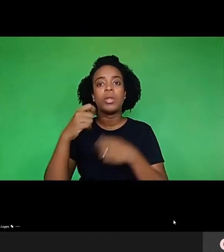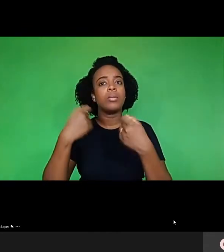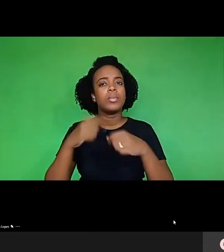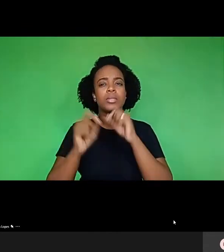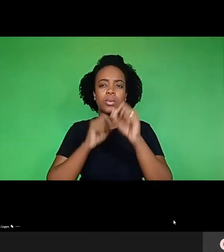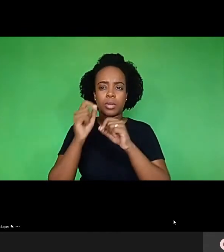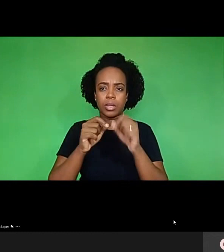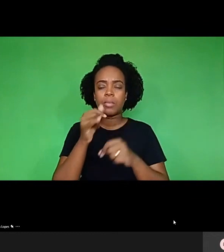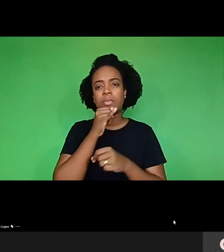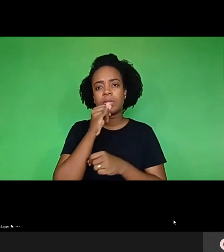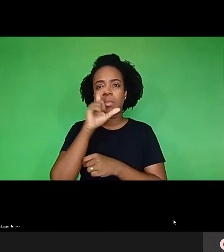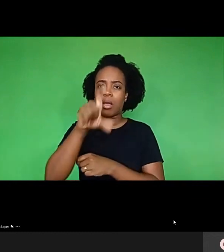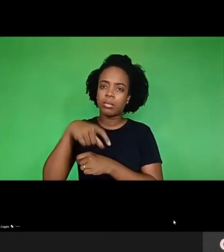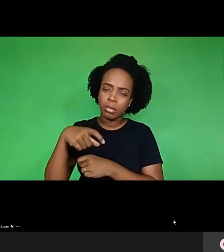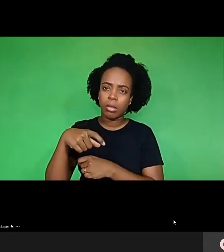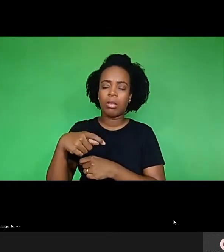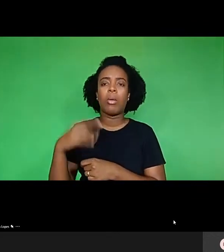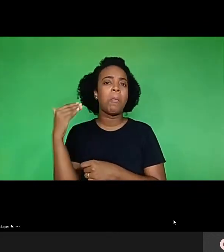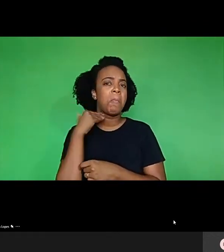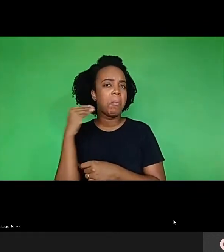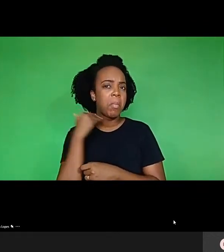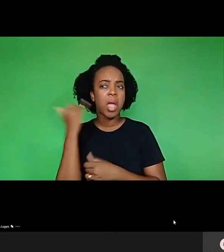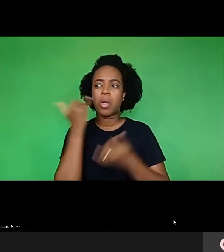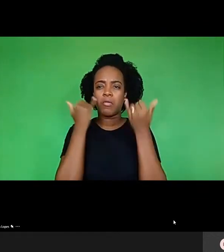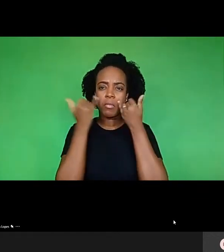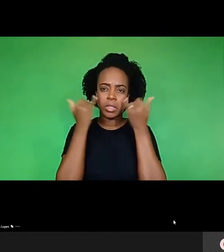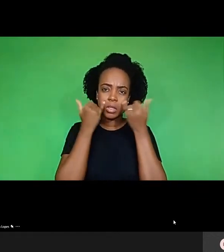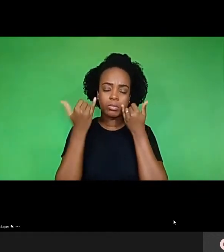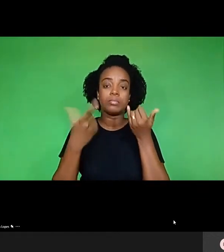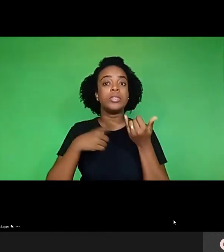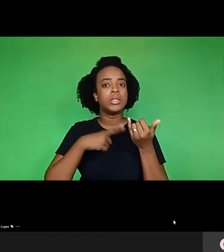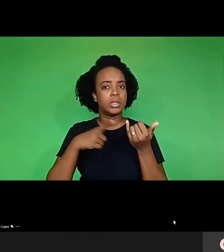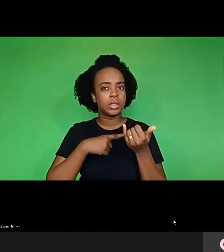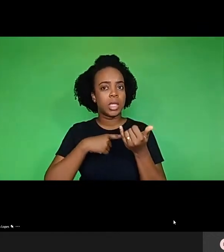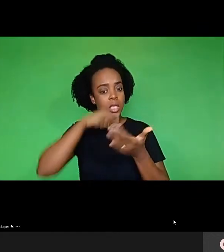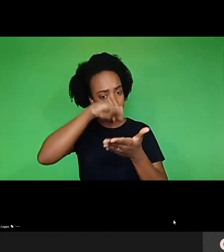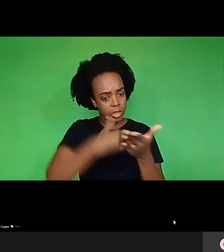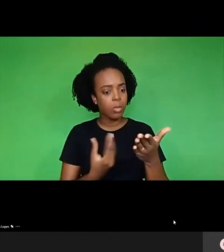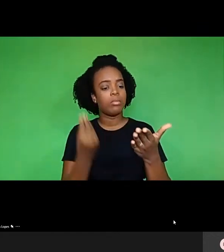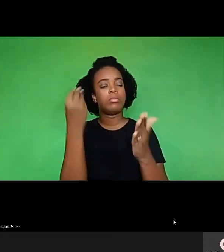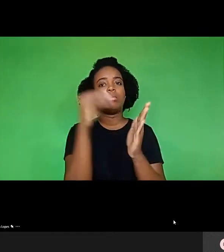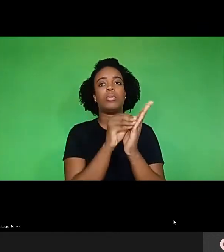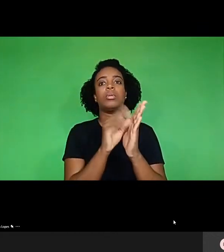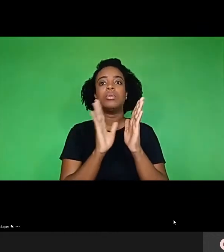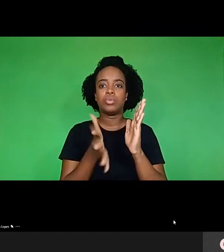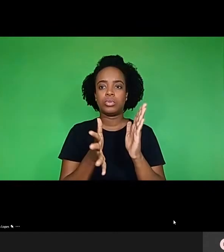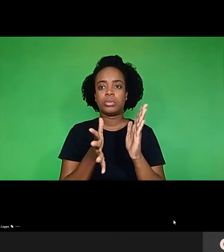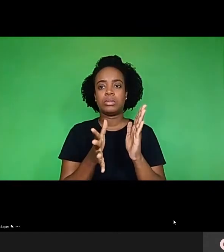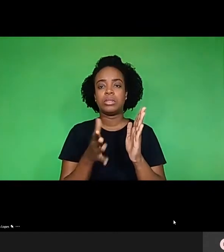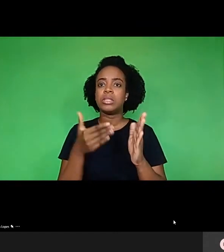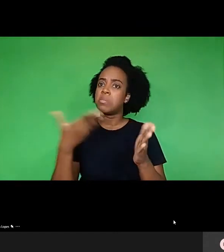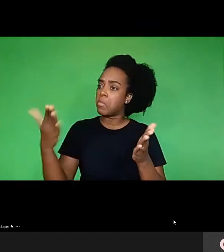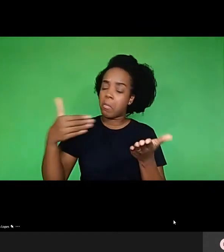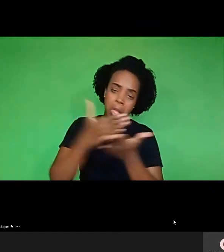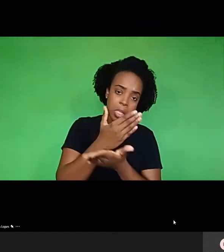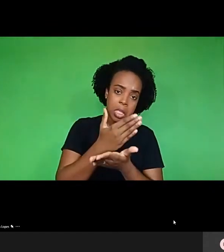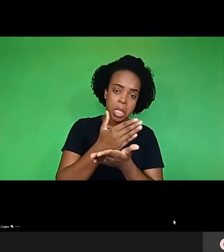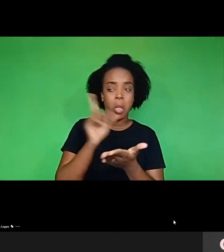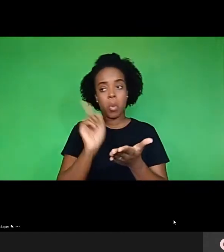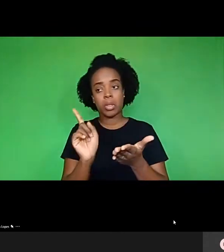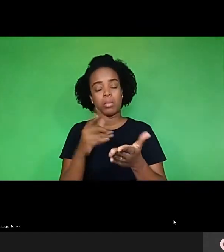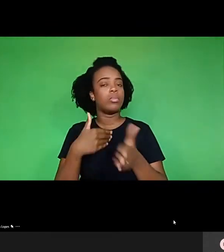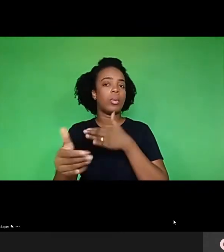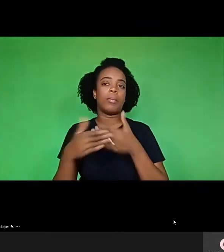dados bancários, que já a gente vai pedir desde o início na inscrição, mesmo sem saber se vai ser contemplado ou não. Por